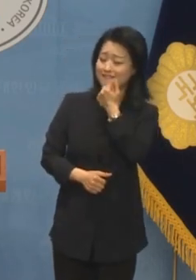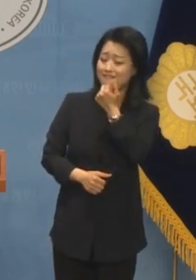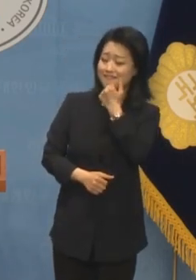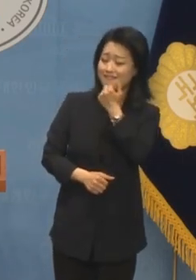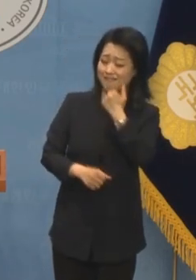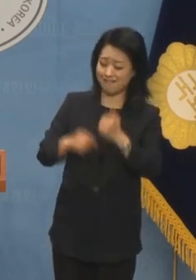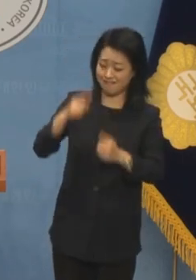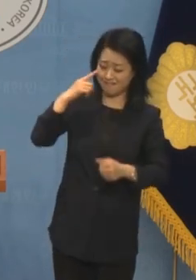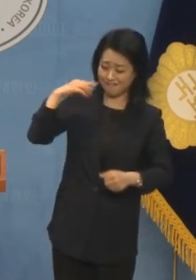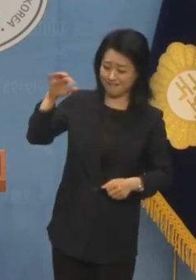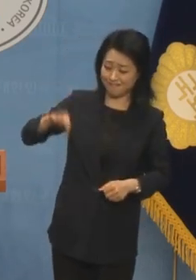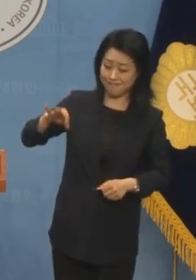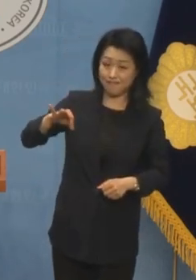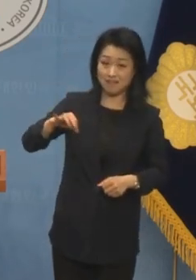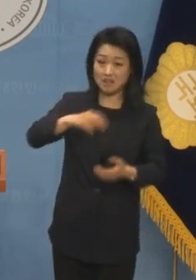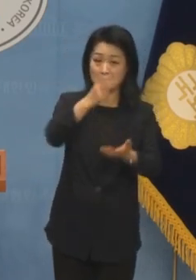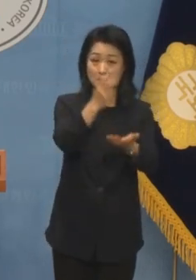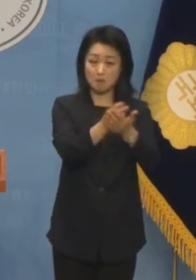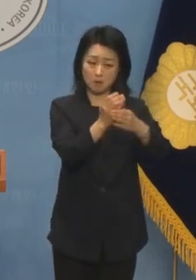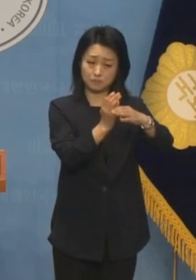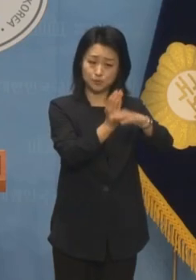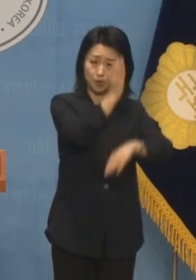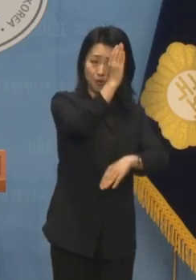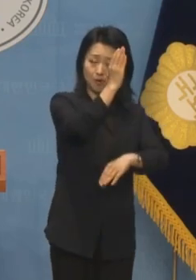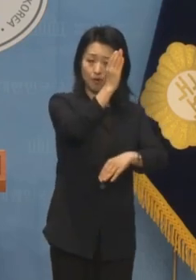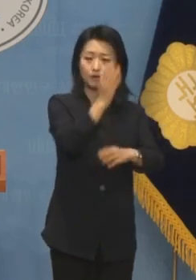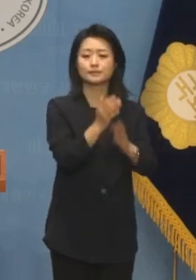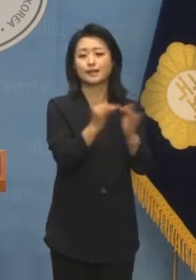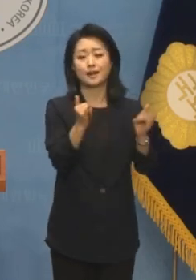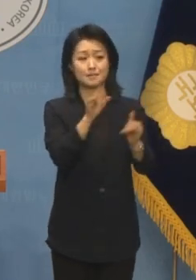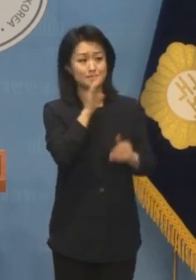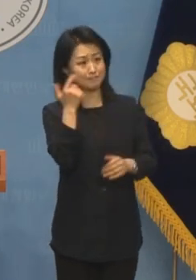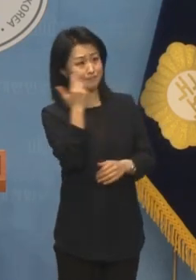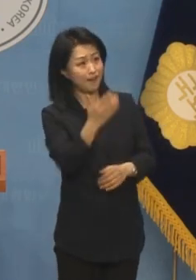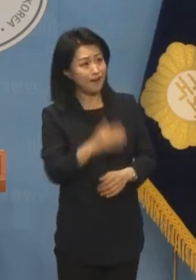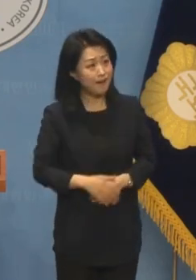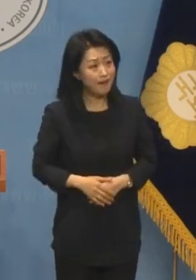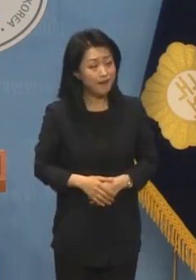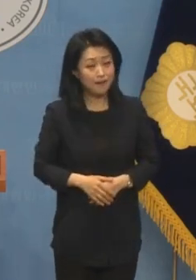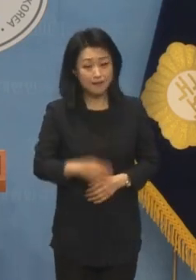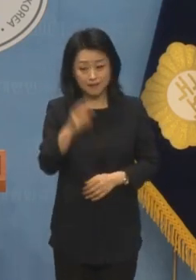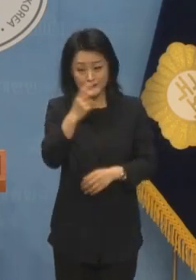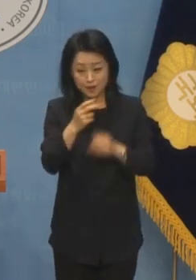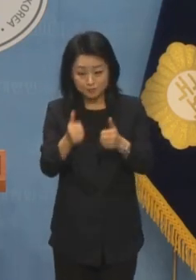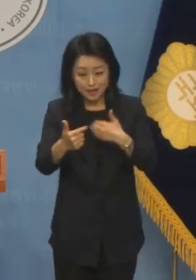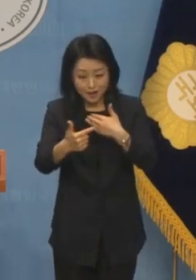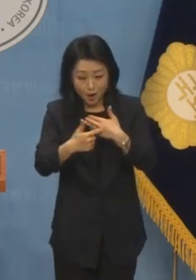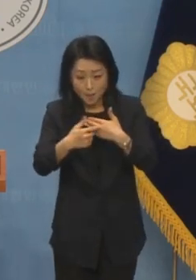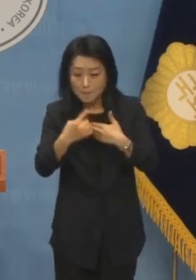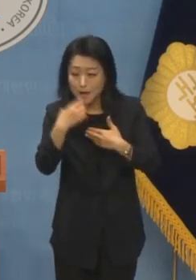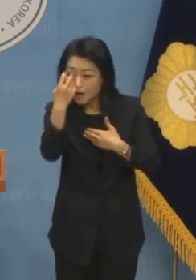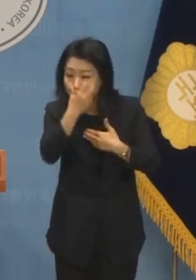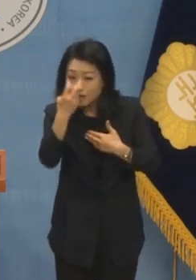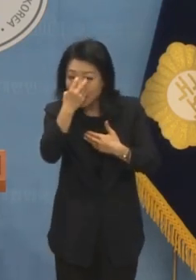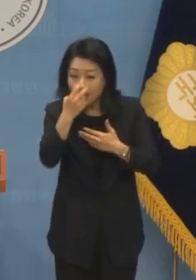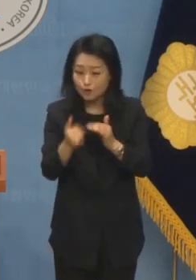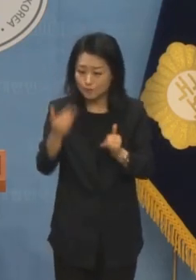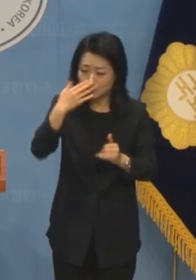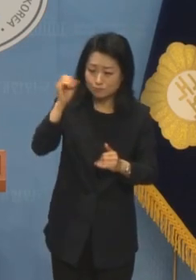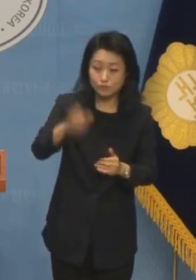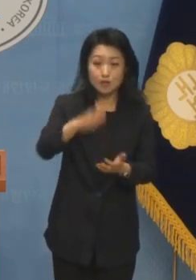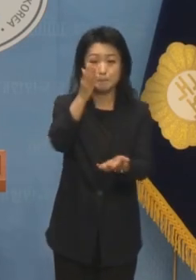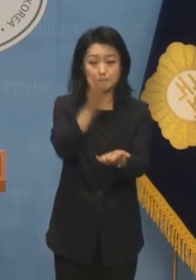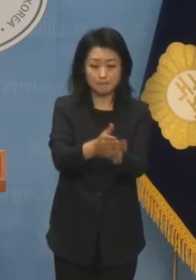김건희 여사는 법을 초월한 신성불가침의 성역입니까? 검찰은 신용만 하는 수사로 국민을 기만하지